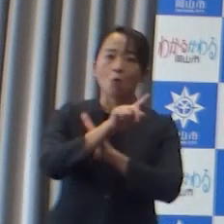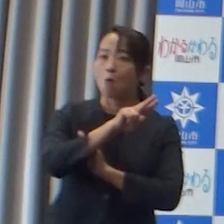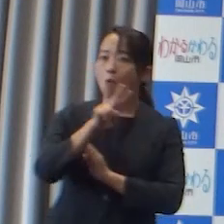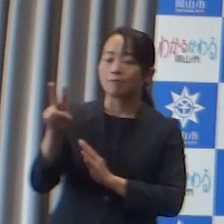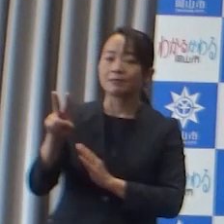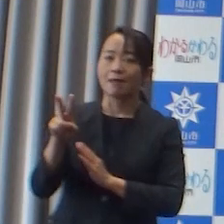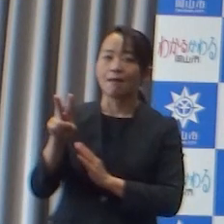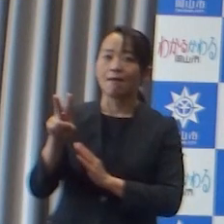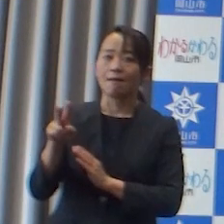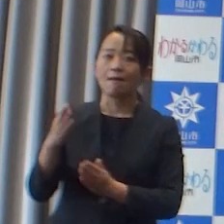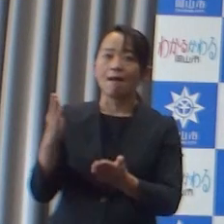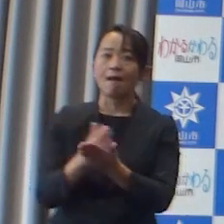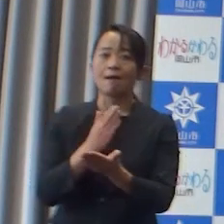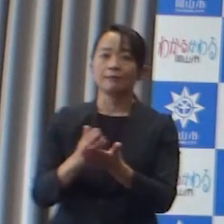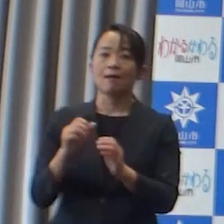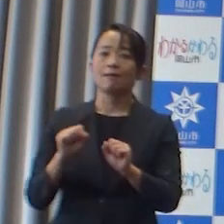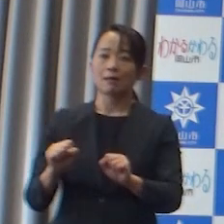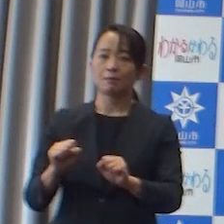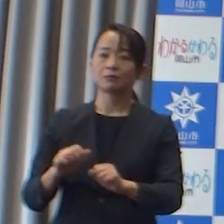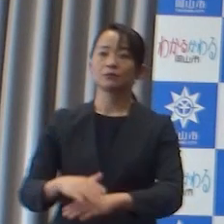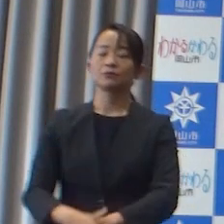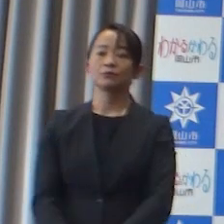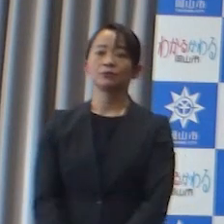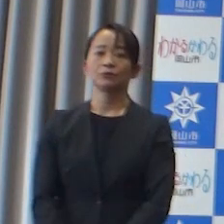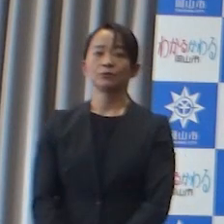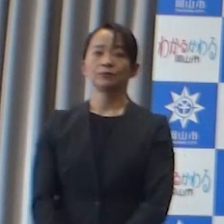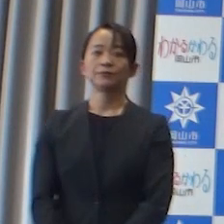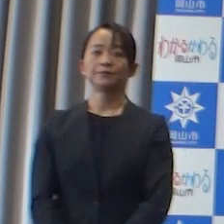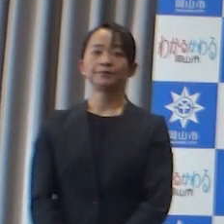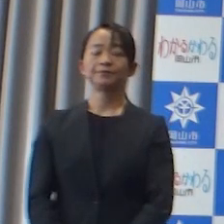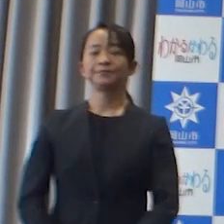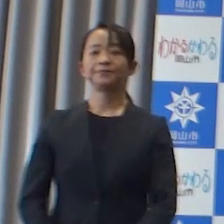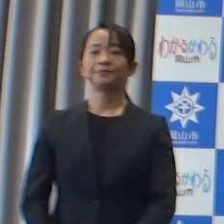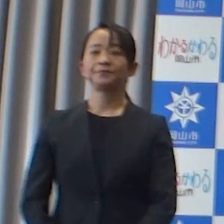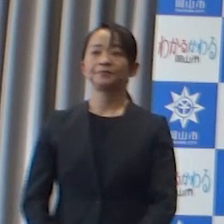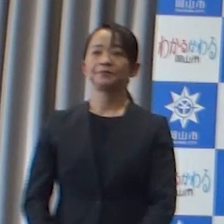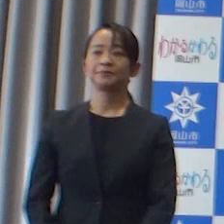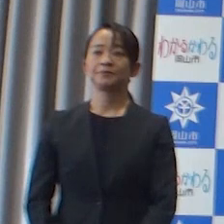判断させていただきたいと思います。はい。